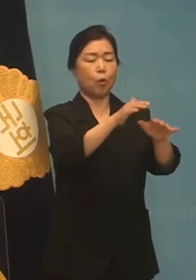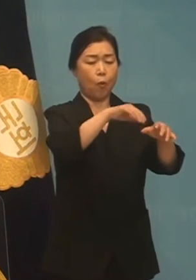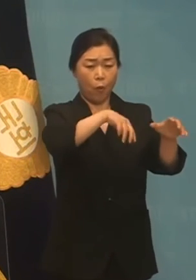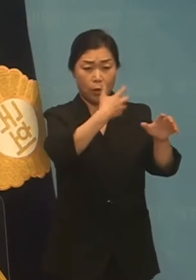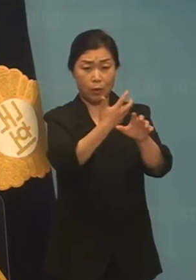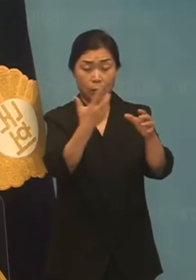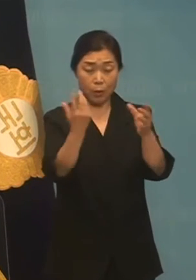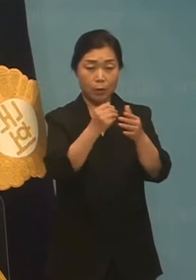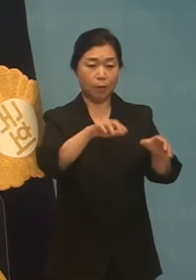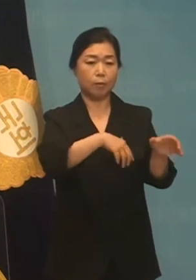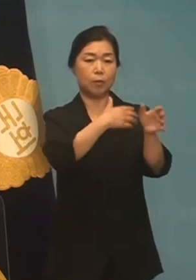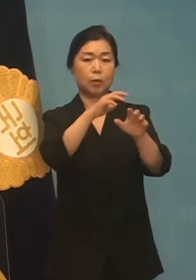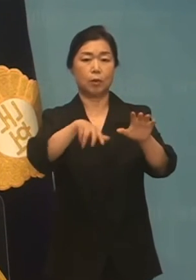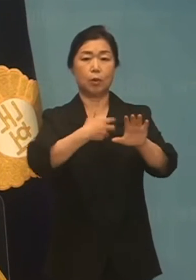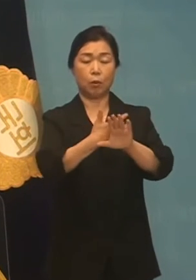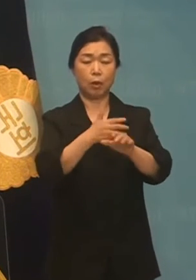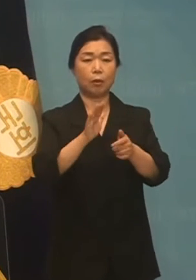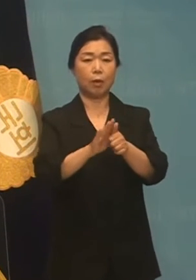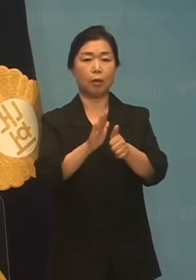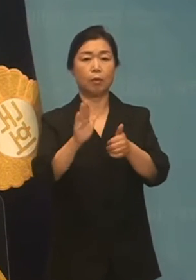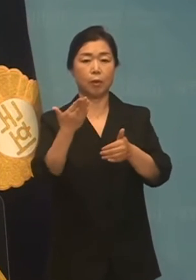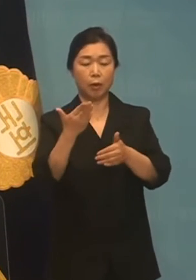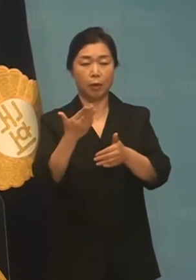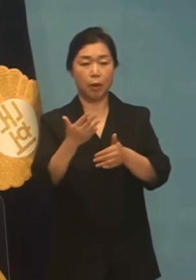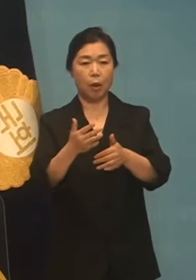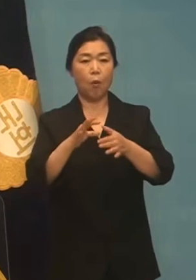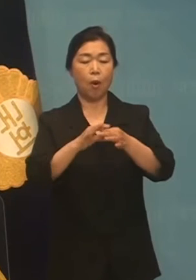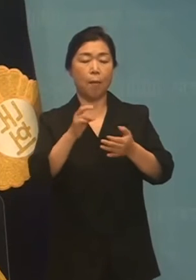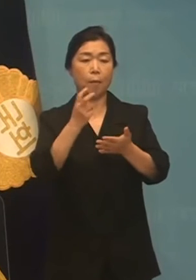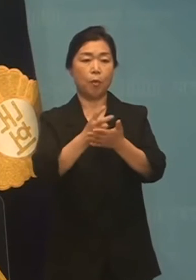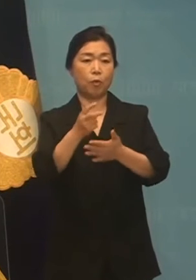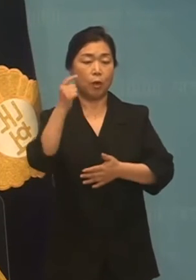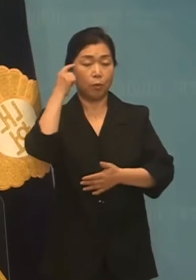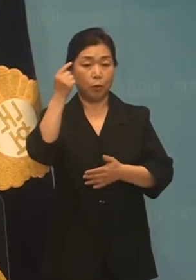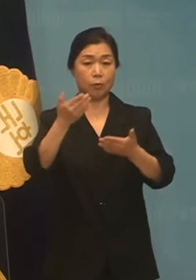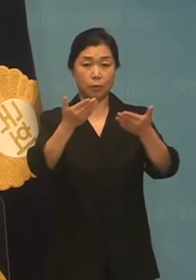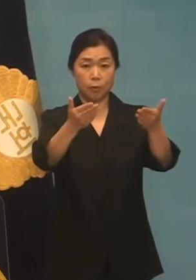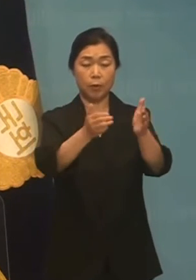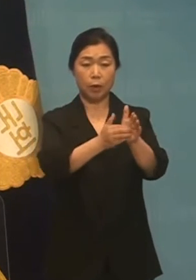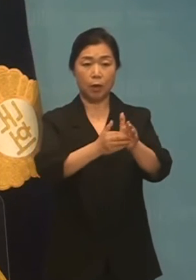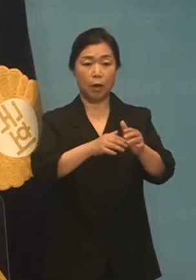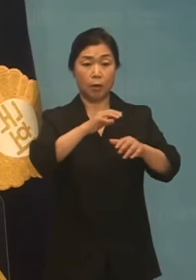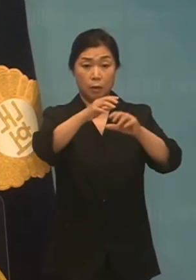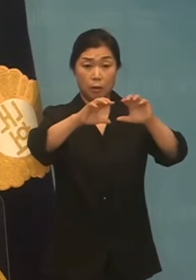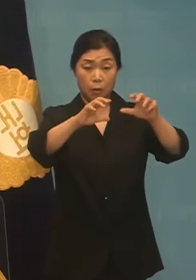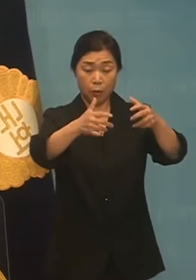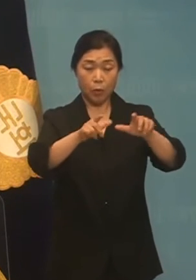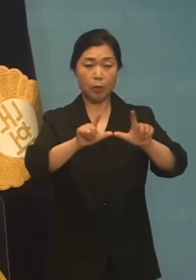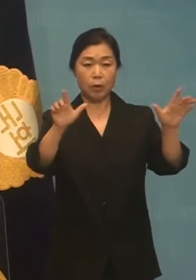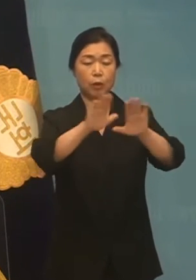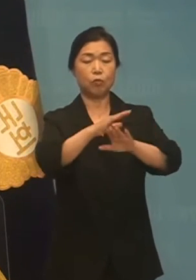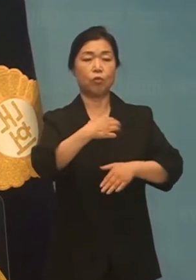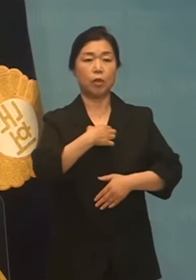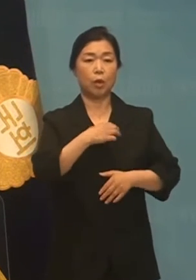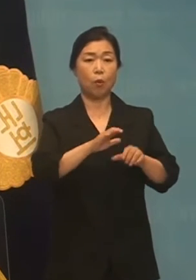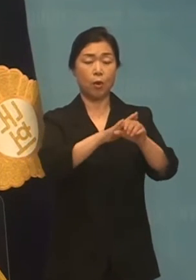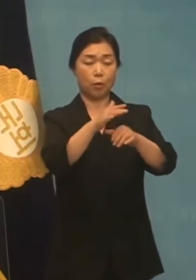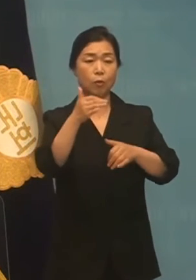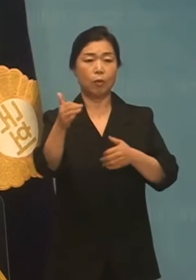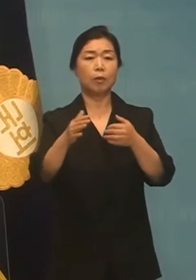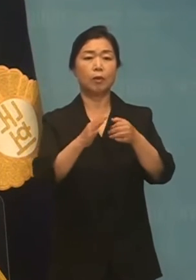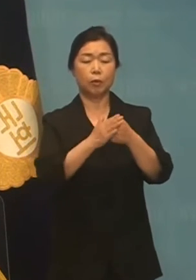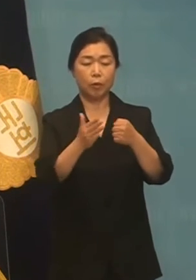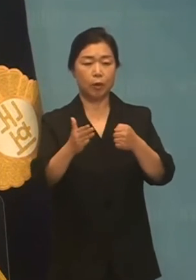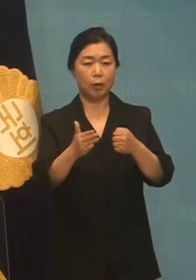따른 노동전환 지원에 관한 법률안을 공동 발의하였습니다. 전 세계적으로 기후위기, 코로나19로